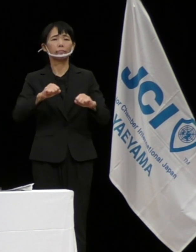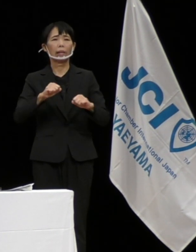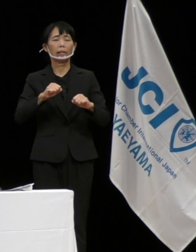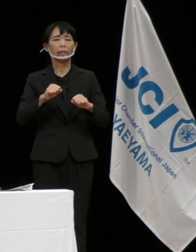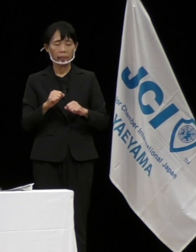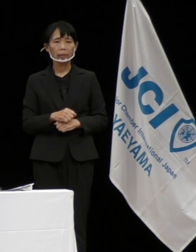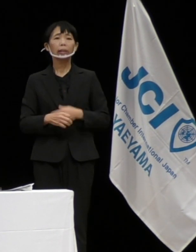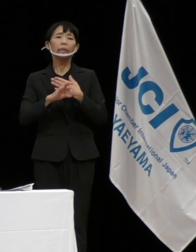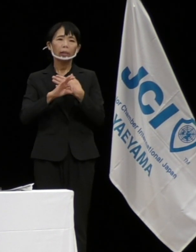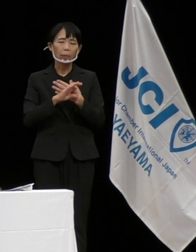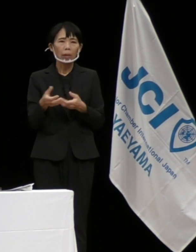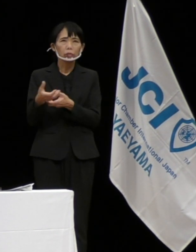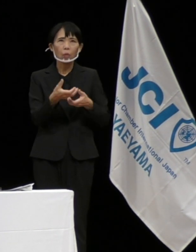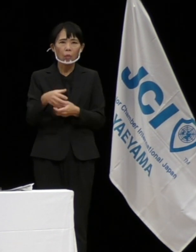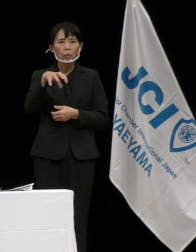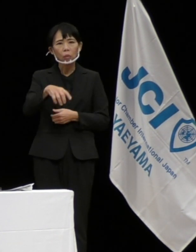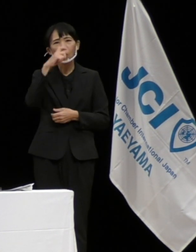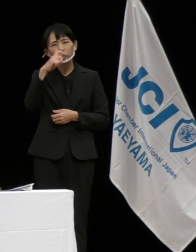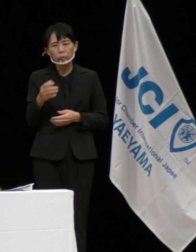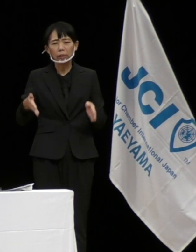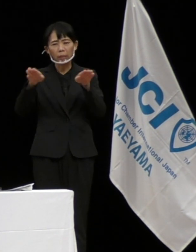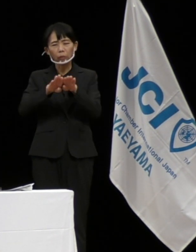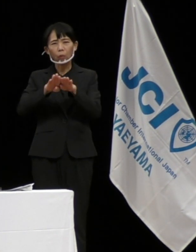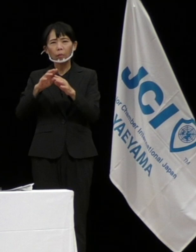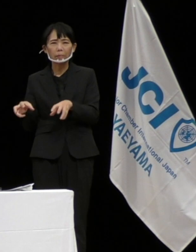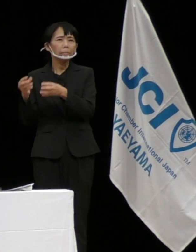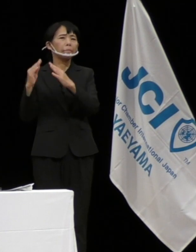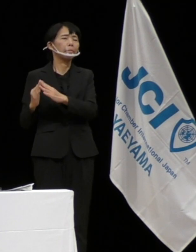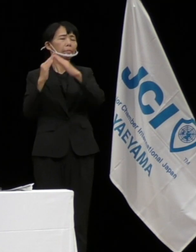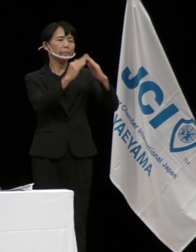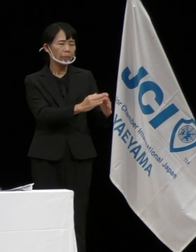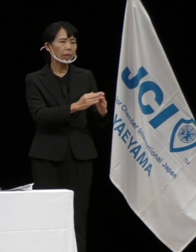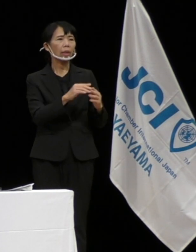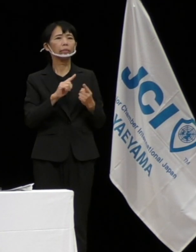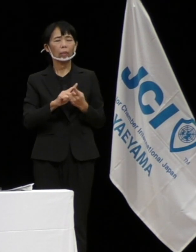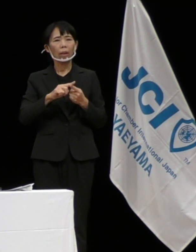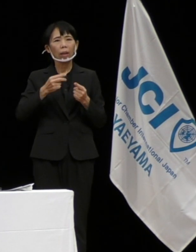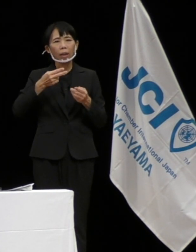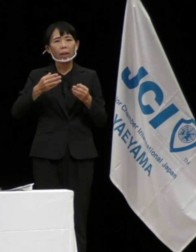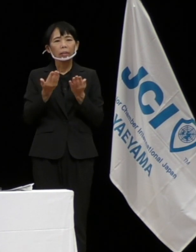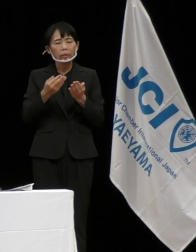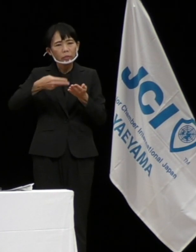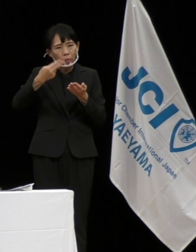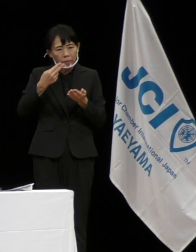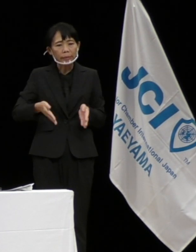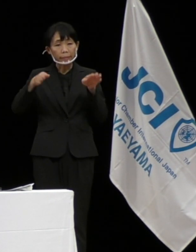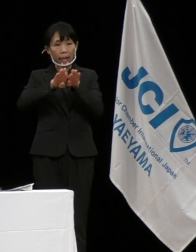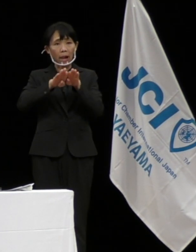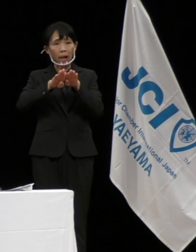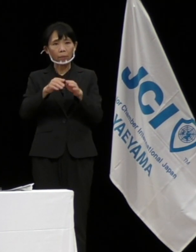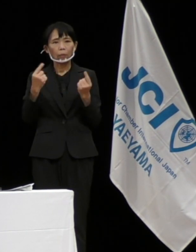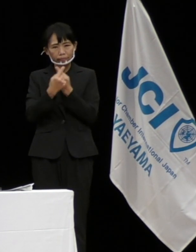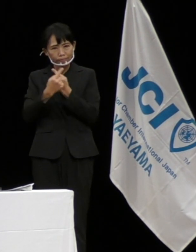車の消防庁舎の移転や食肉センターや火葬場また給食センター様々なユーザーの成分を行ってまいりまし